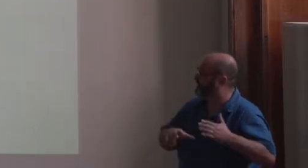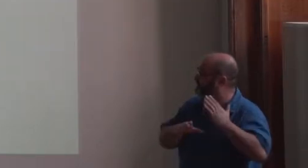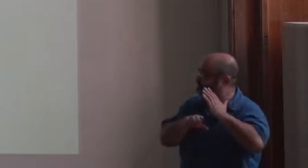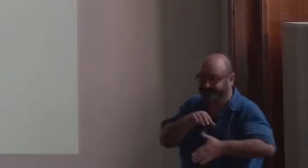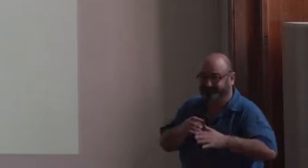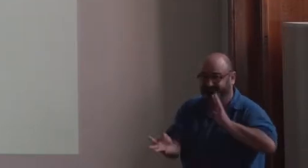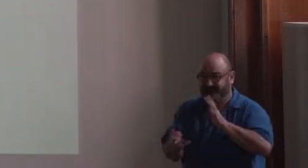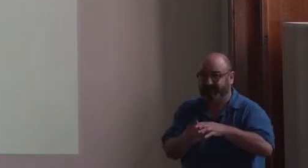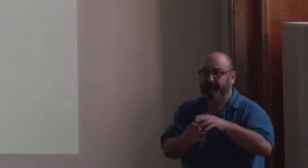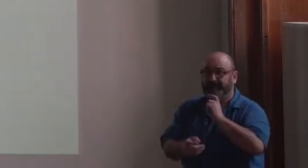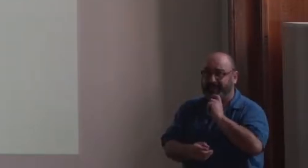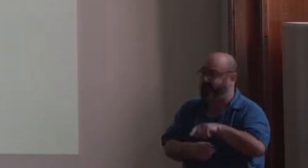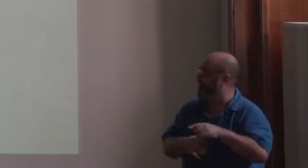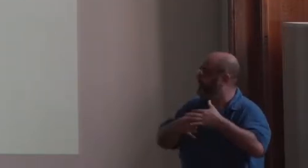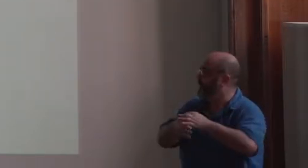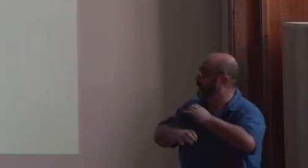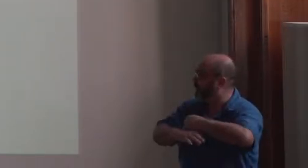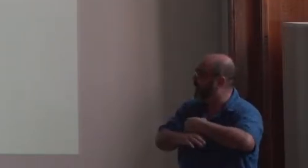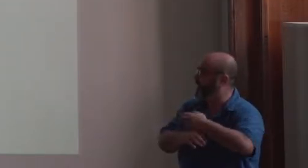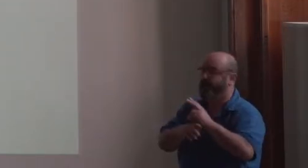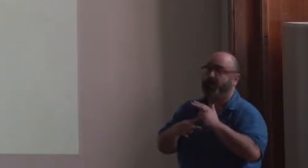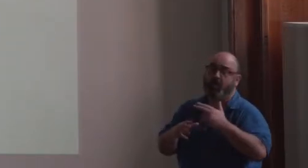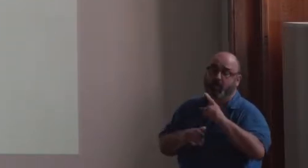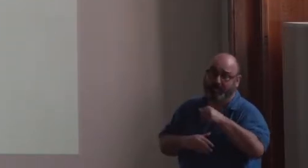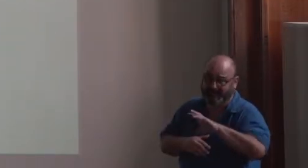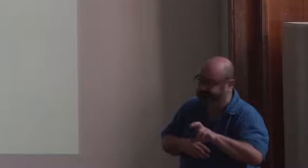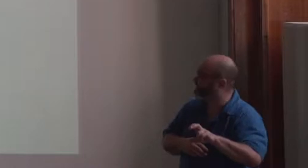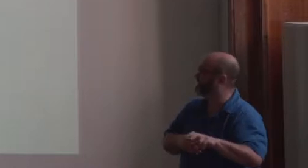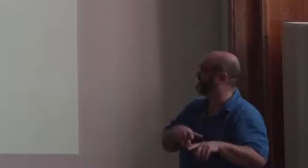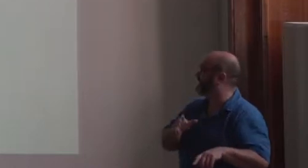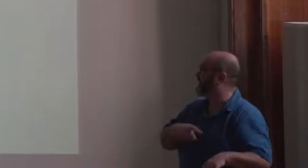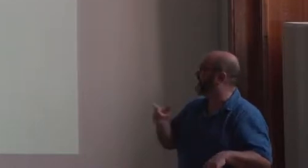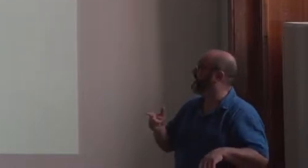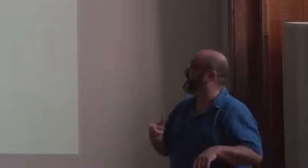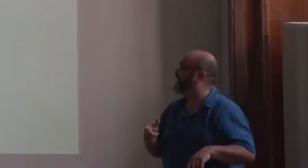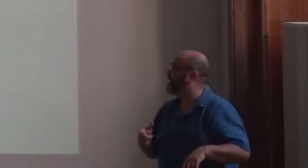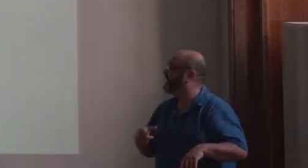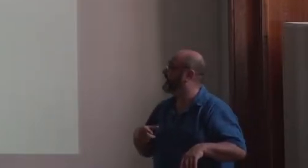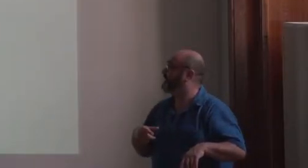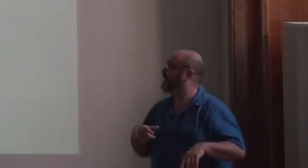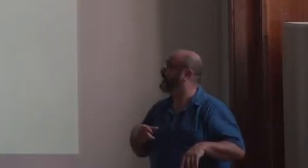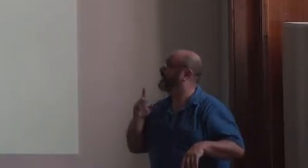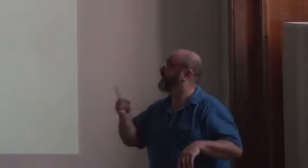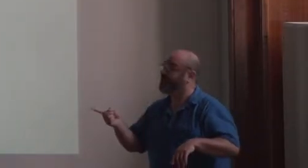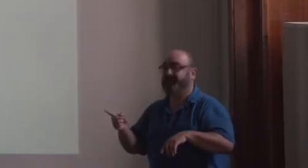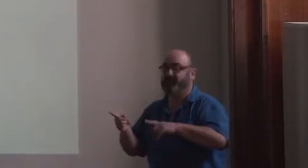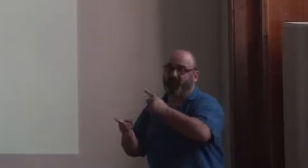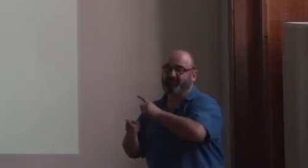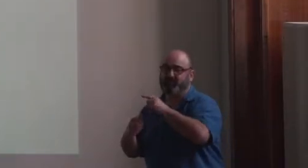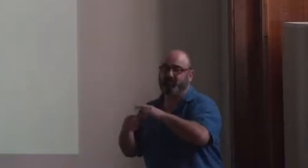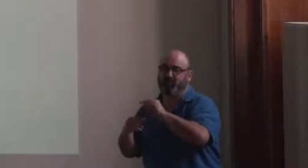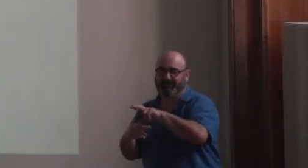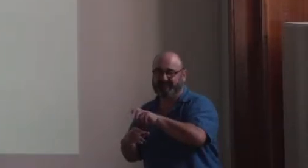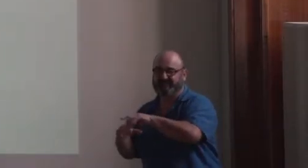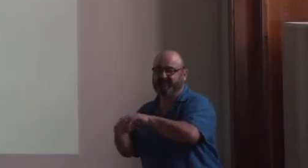donc sur des microcontrôleurs, sur des systèmes Unix, alors que CPython fonctionne sur Unix et Windows. Alors, du coup, ils ont dû faire